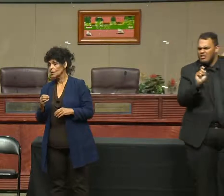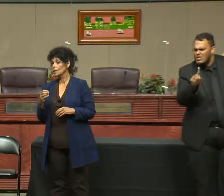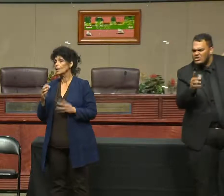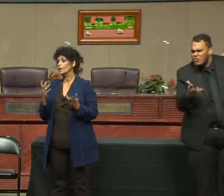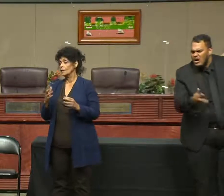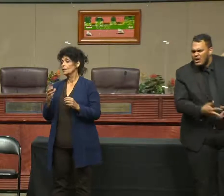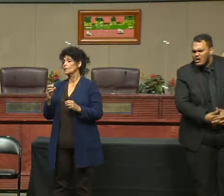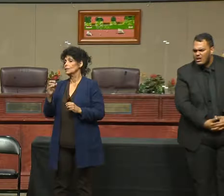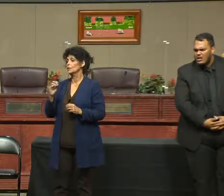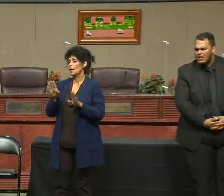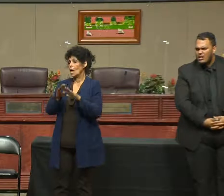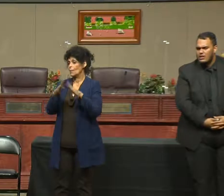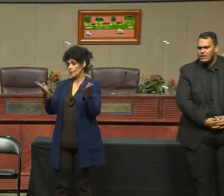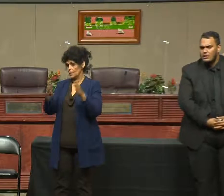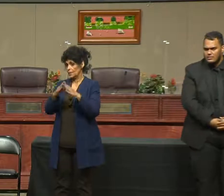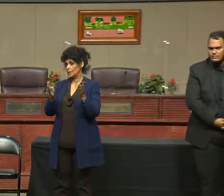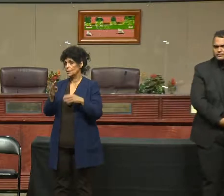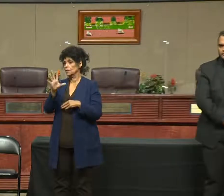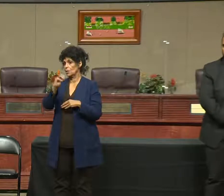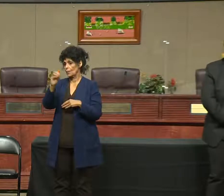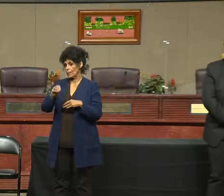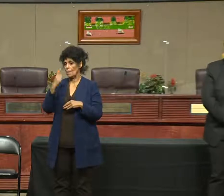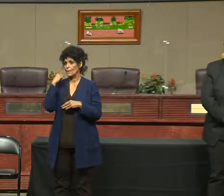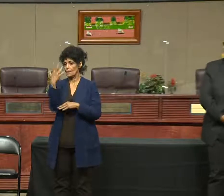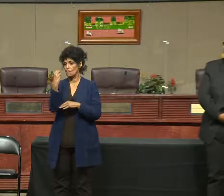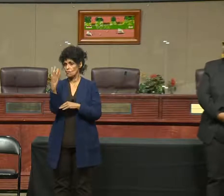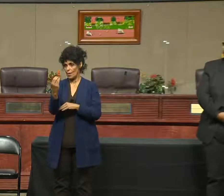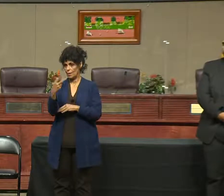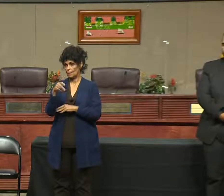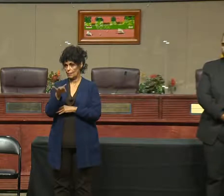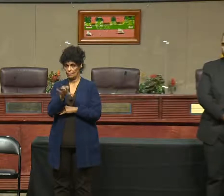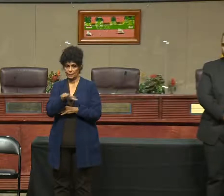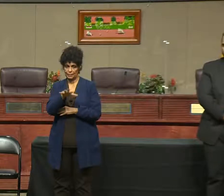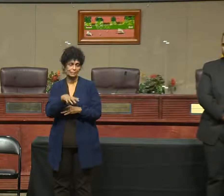Oh, the opening of the 50% for the parks and all the public places.